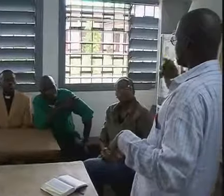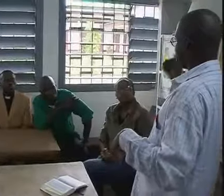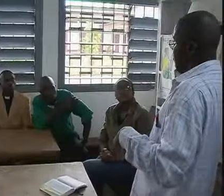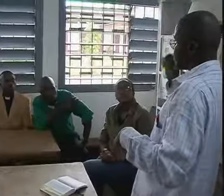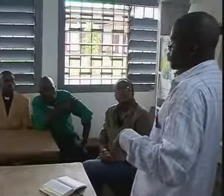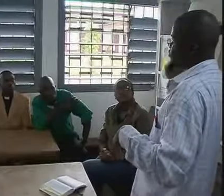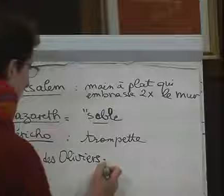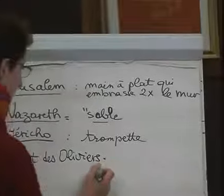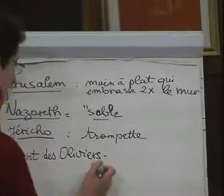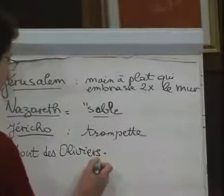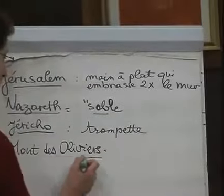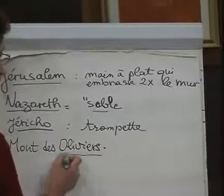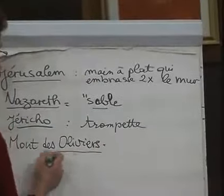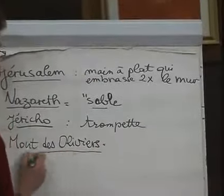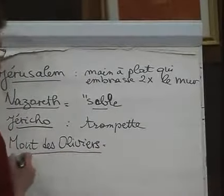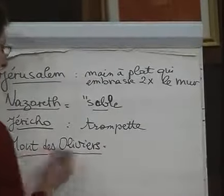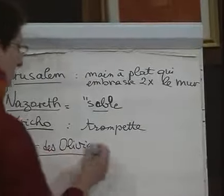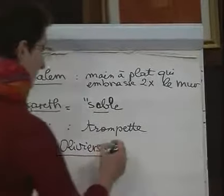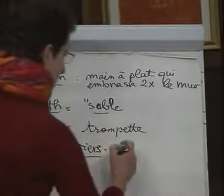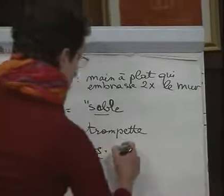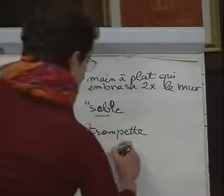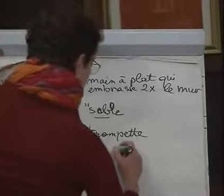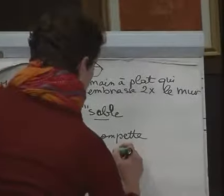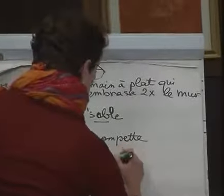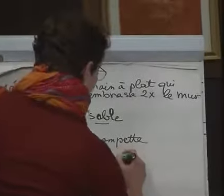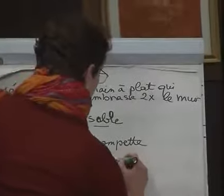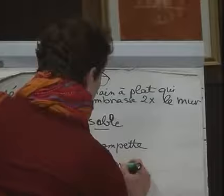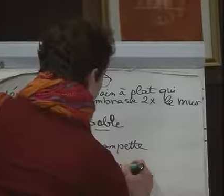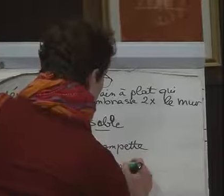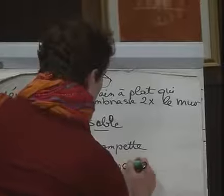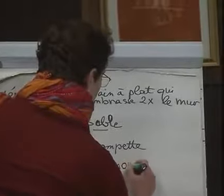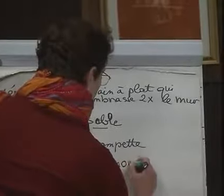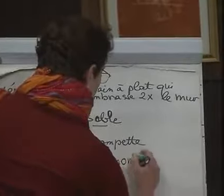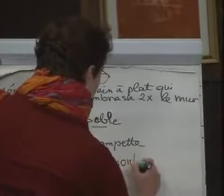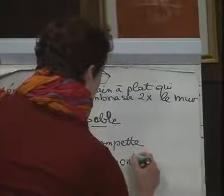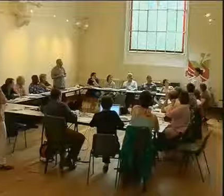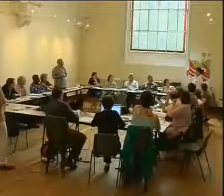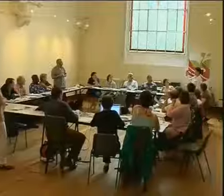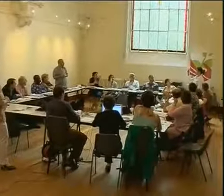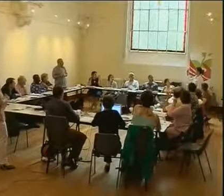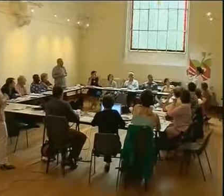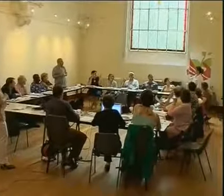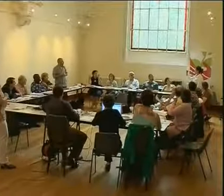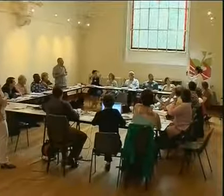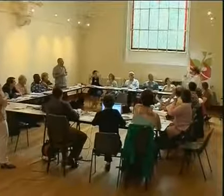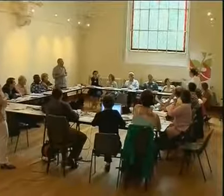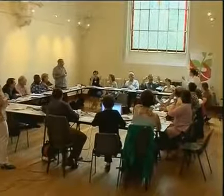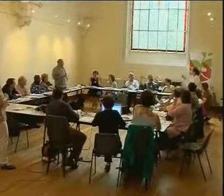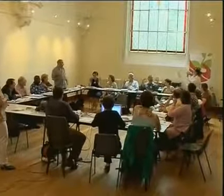projet a été assuré grâce au soutien de donateurs individuels, d'églises ou d'aumôneries travaillant avec les sourds. Pour nous aider